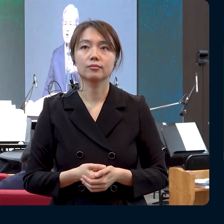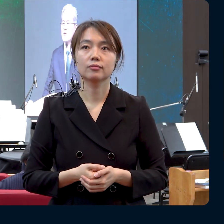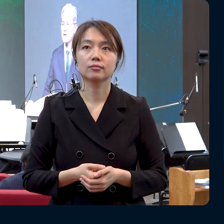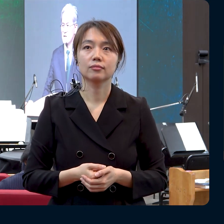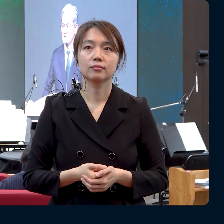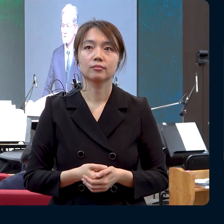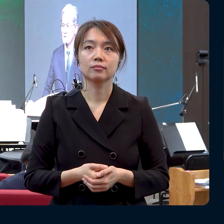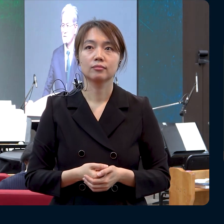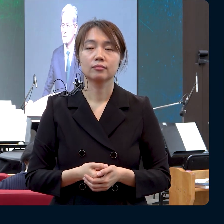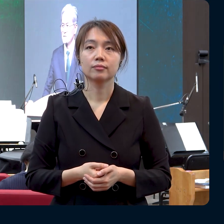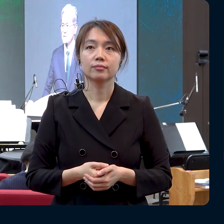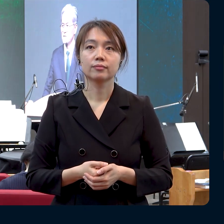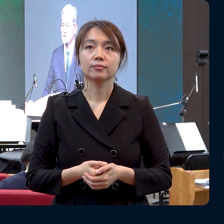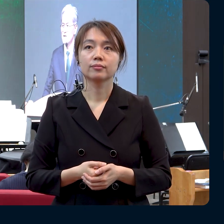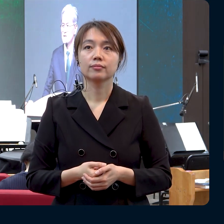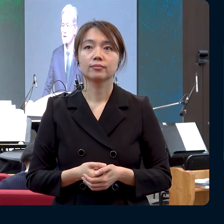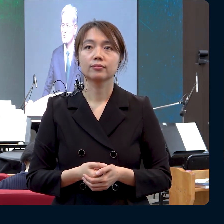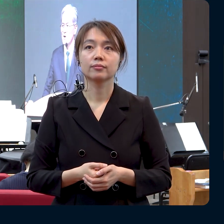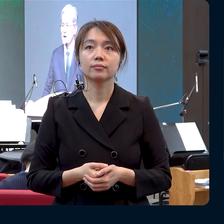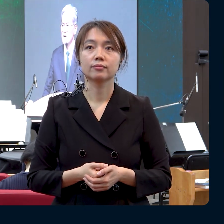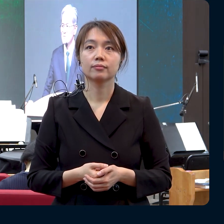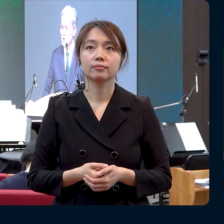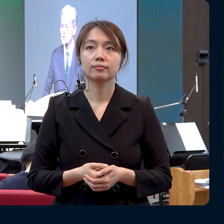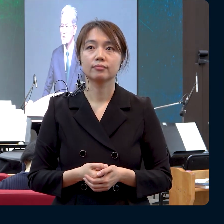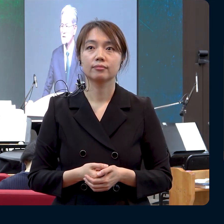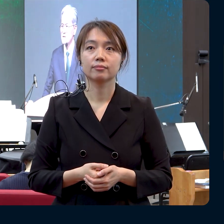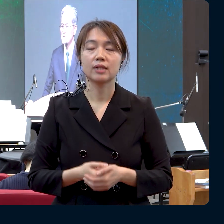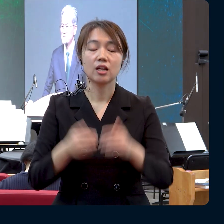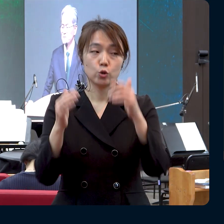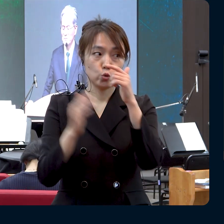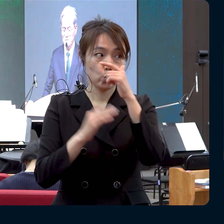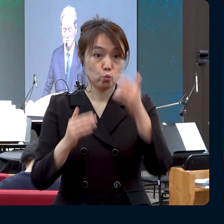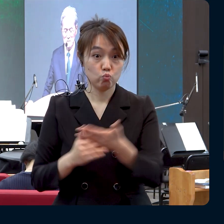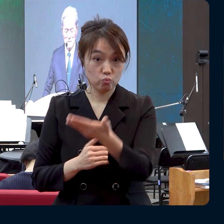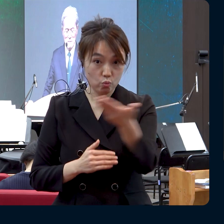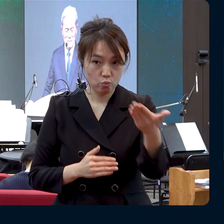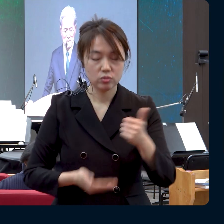이야기는 여기까지 가는 거예요. 칭찬과 명성까지.